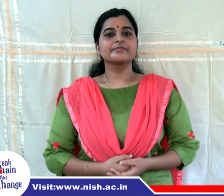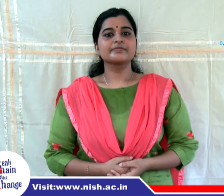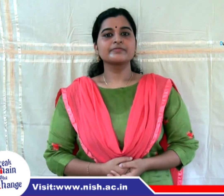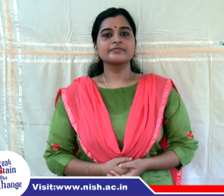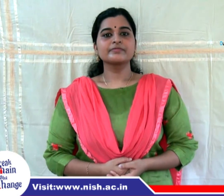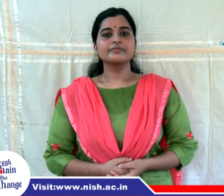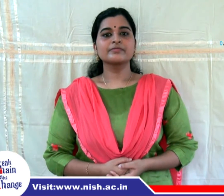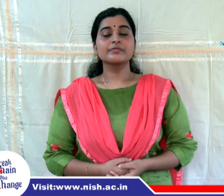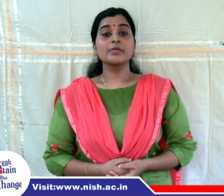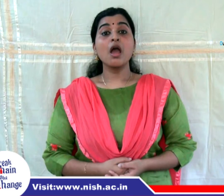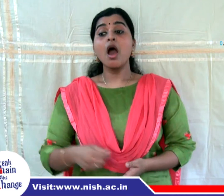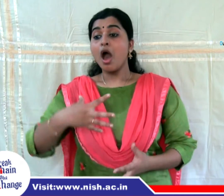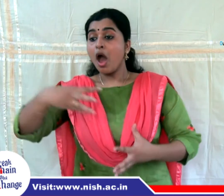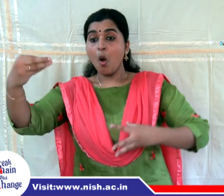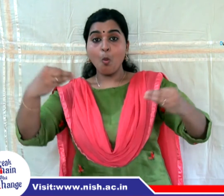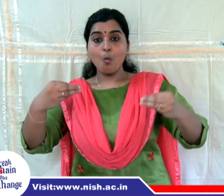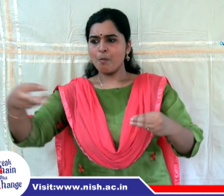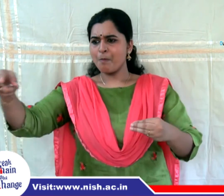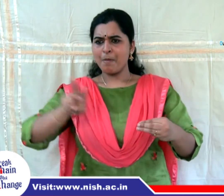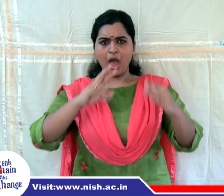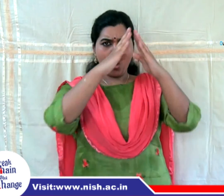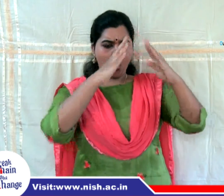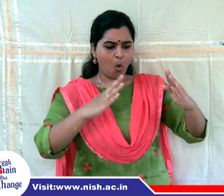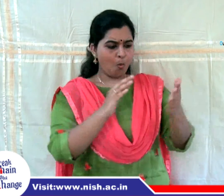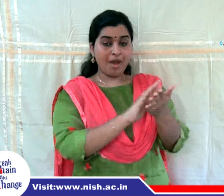തിരിച്ചു വീട്ടിലെത്തിയാൽ ഉടൻ കൈയും കാലും ശുചിയാക്കുക.